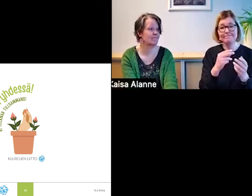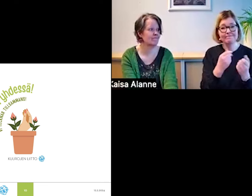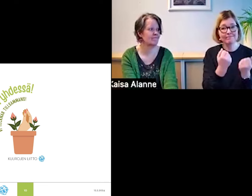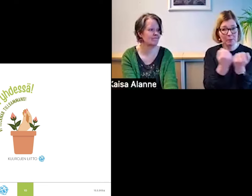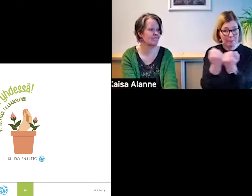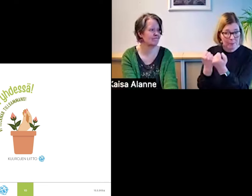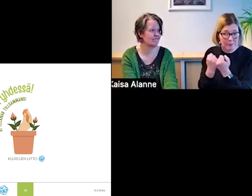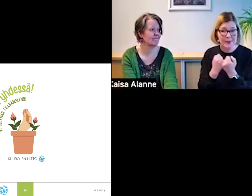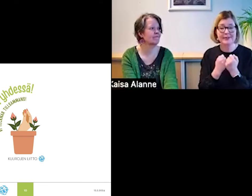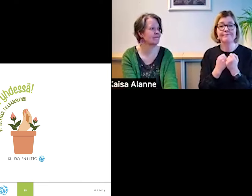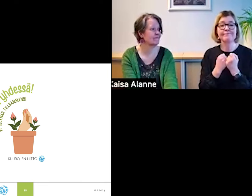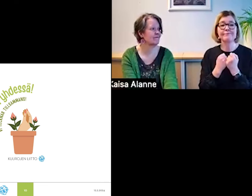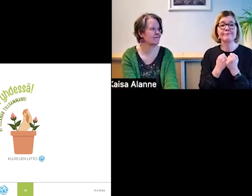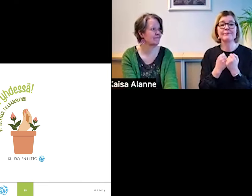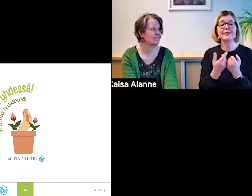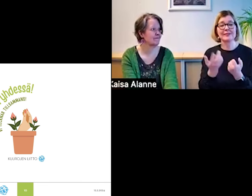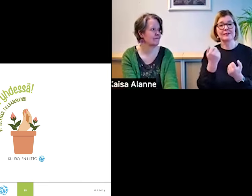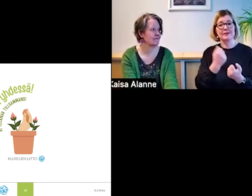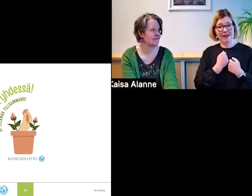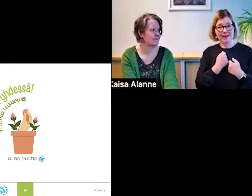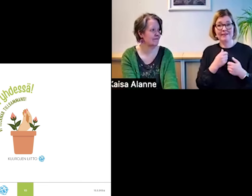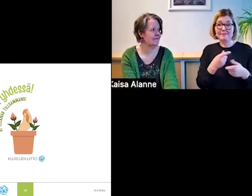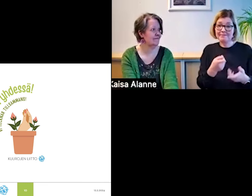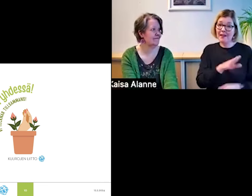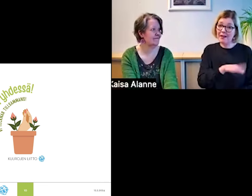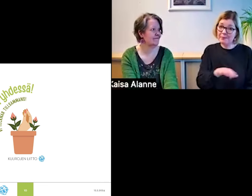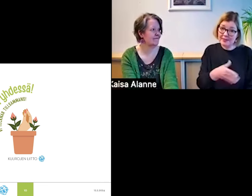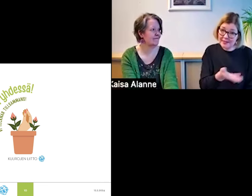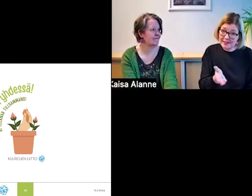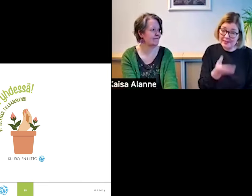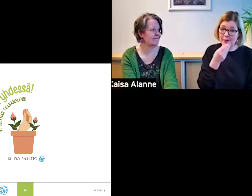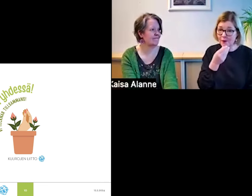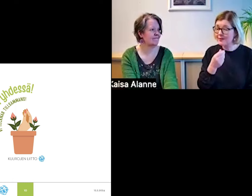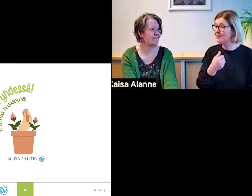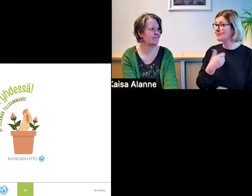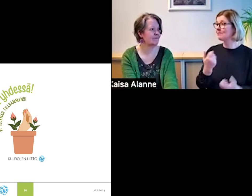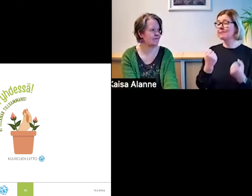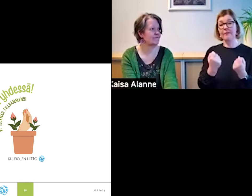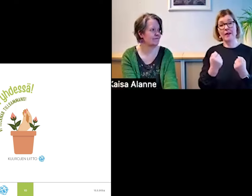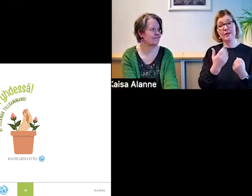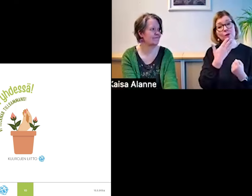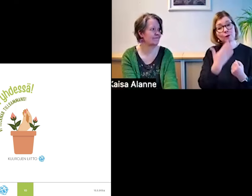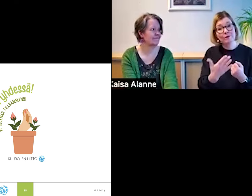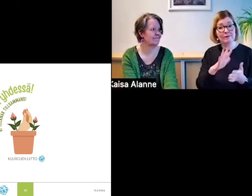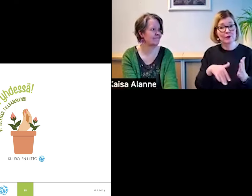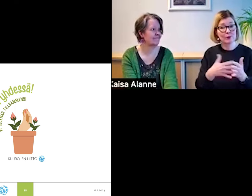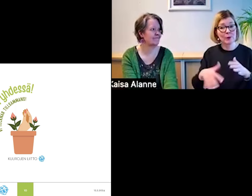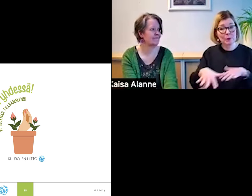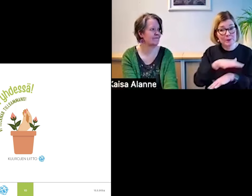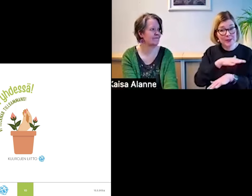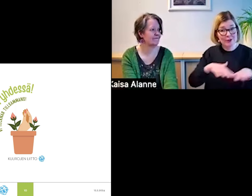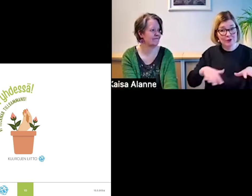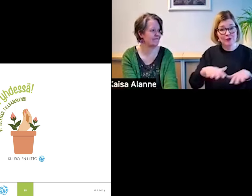kaikkia tarvitaan. Kaikkia yhteistyökumppaneita ja meitä, jotta me saamme lapsille ja